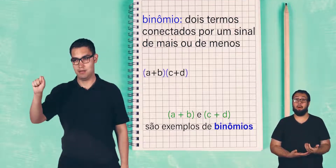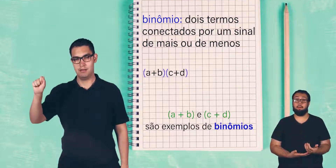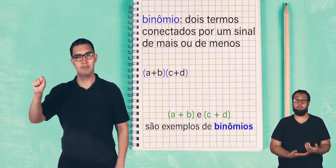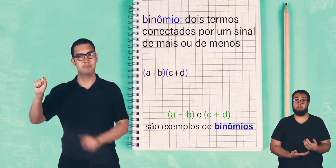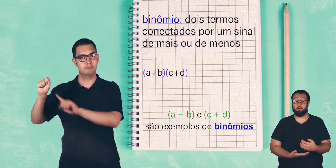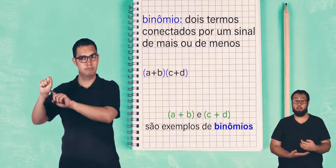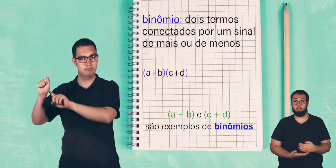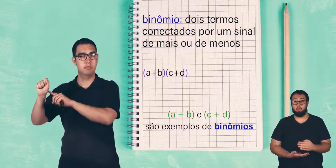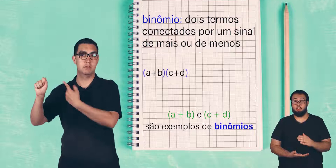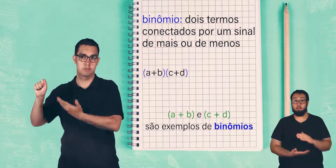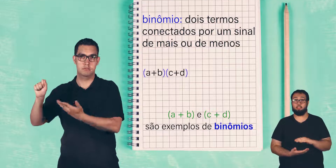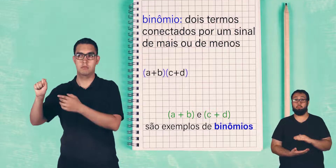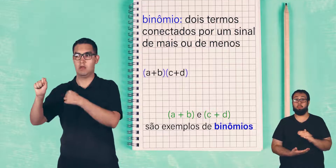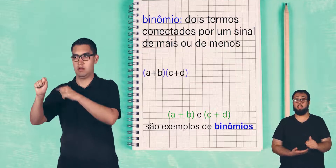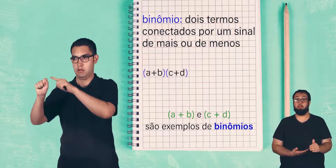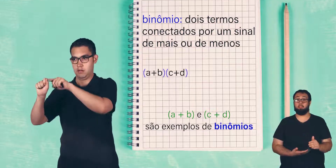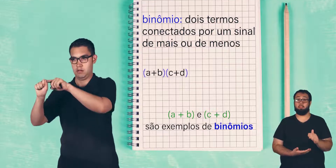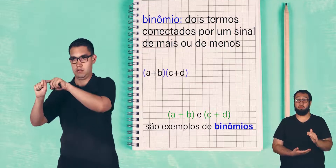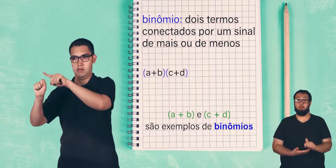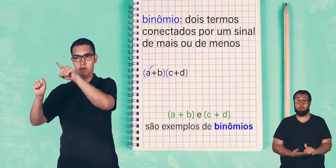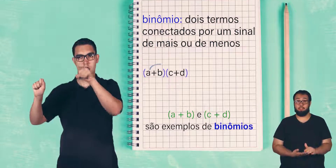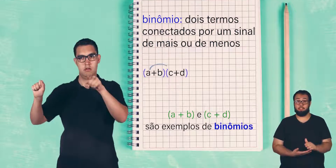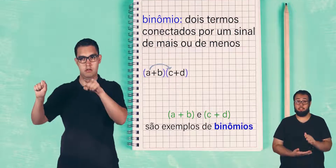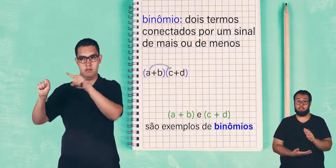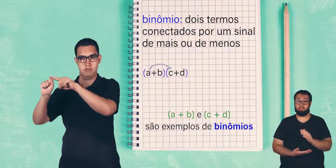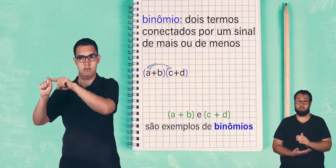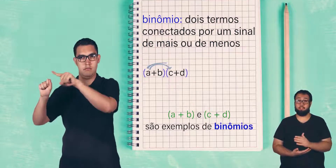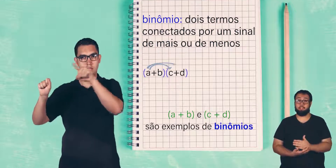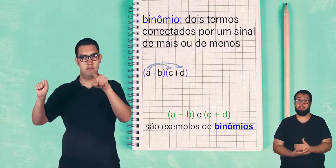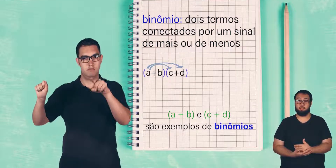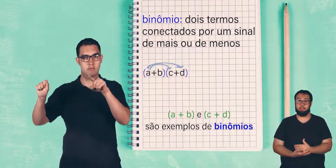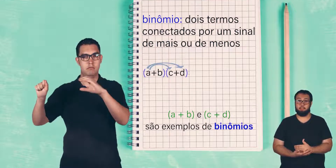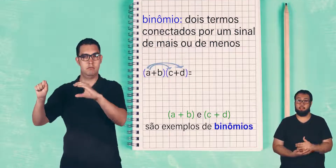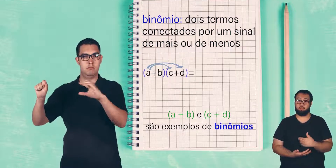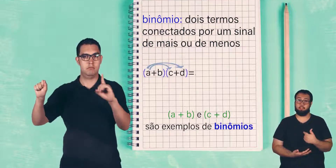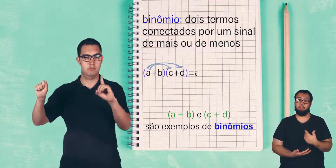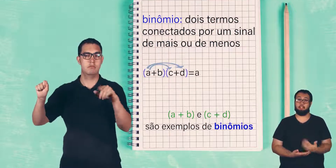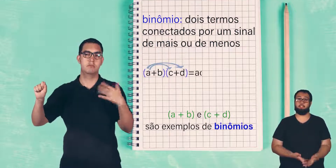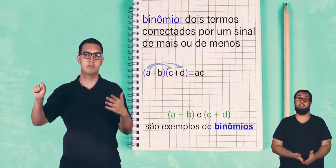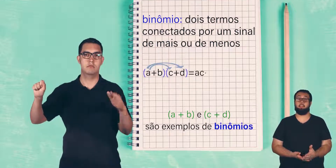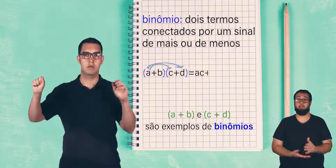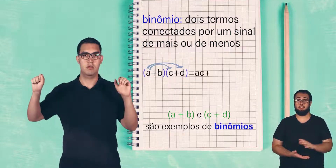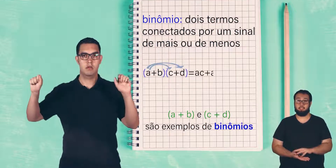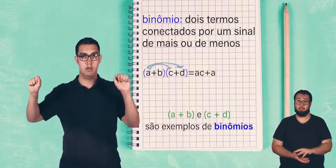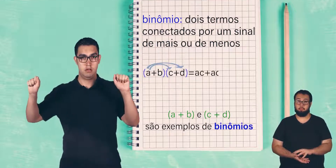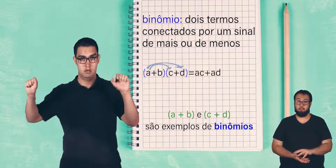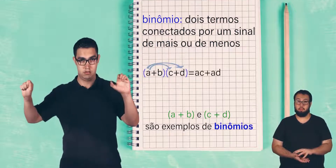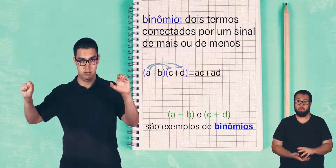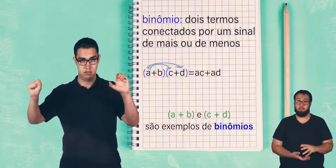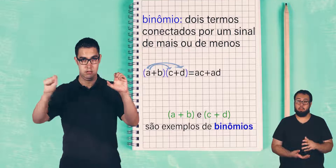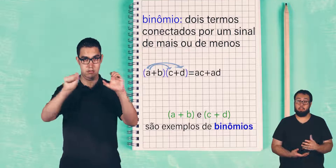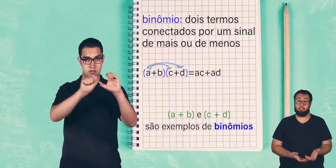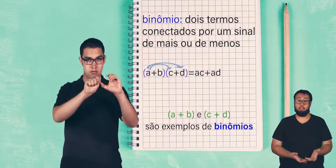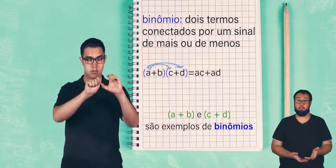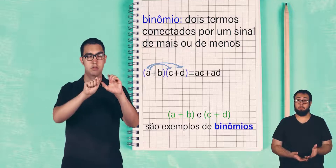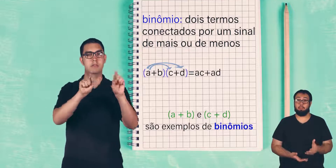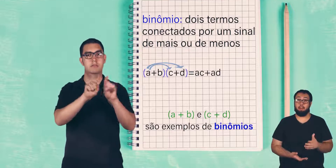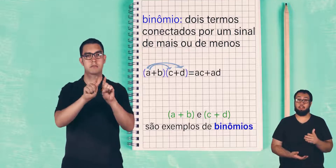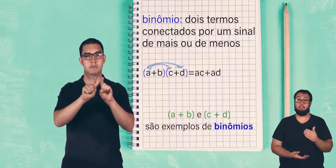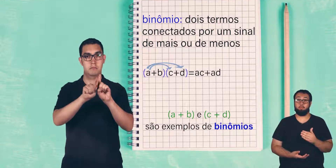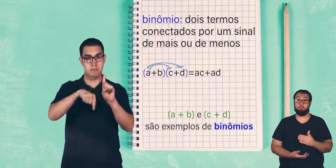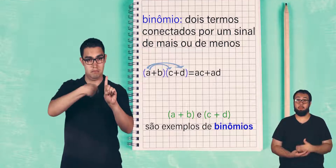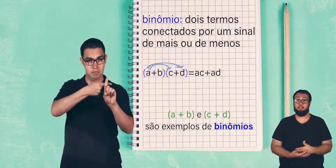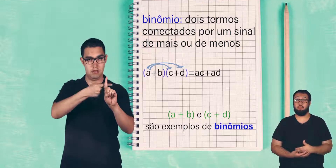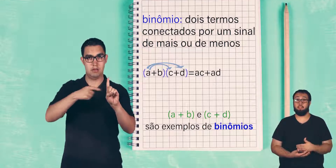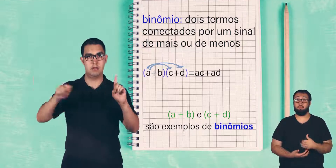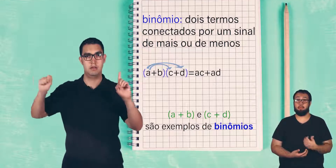esquerda é o A, logo, o distribuiremos normalmente entre os fatores C e D, resultando em AC mais AD. Entretanto,